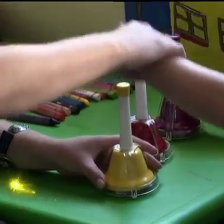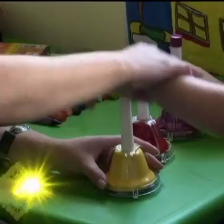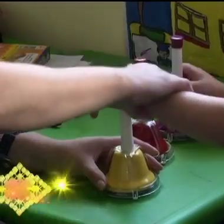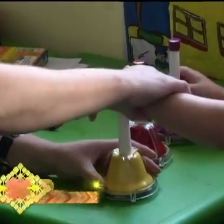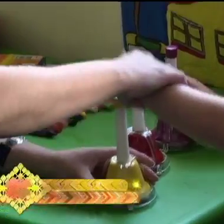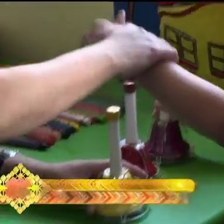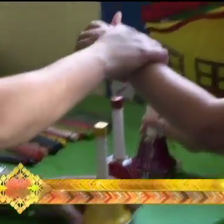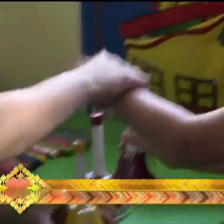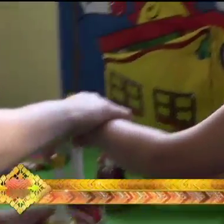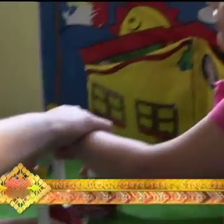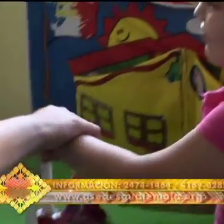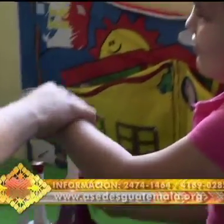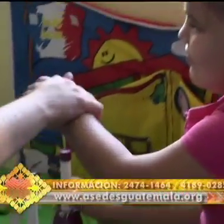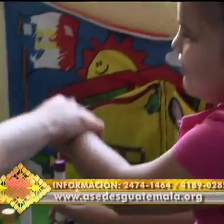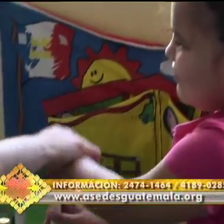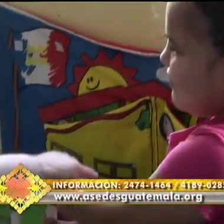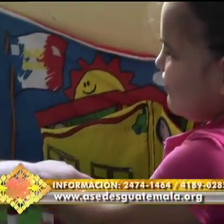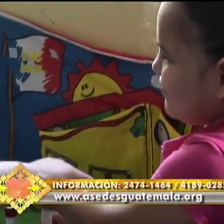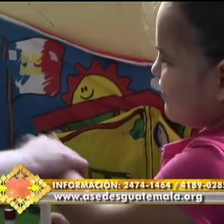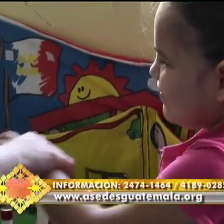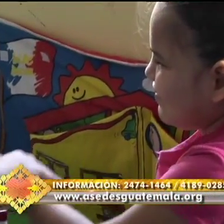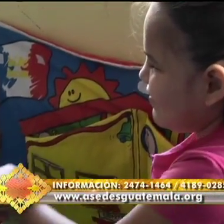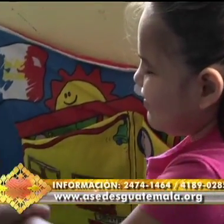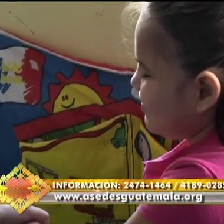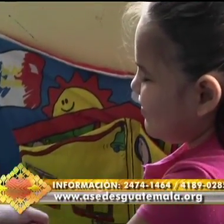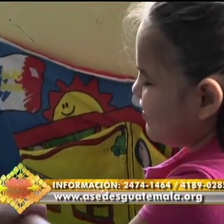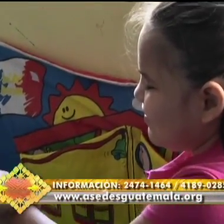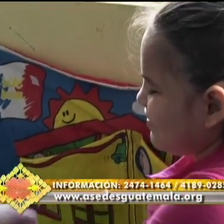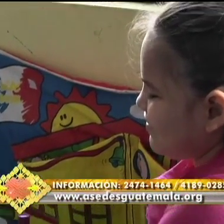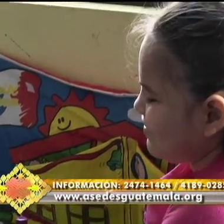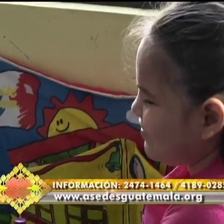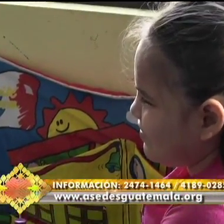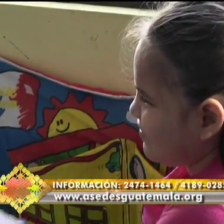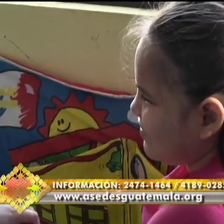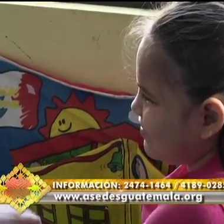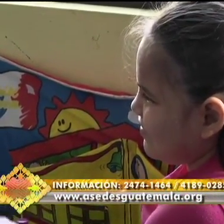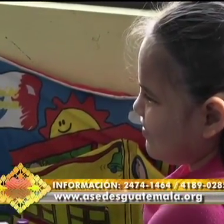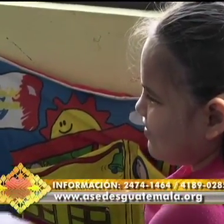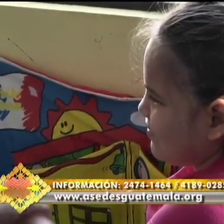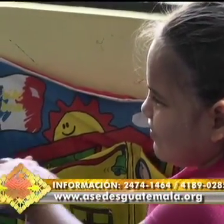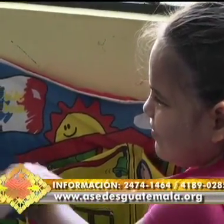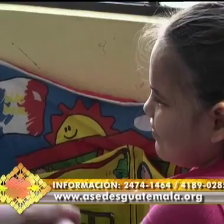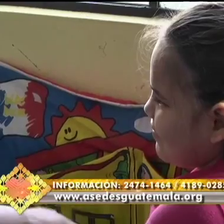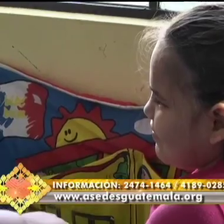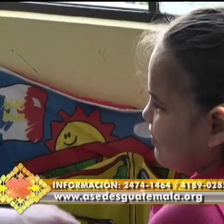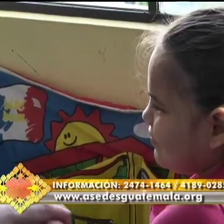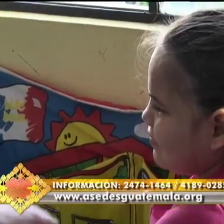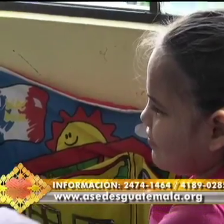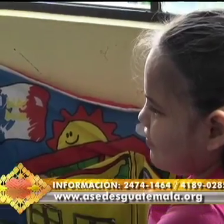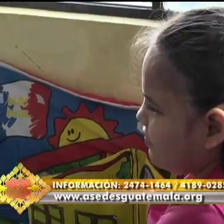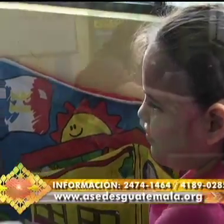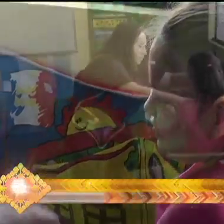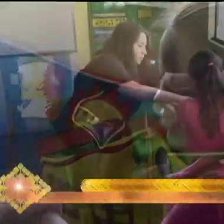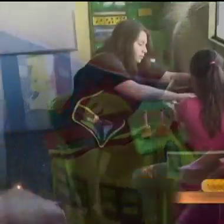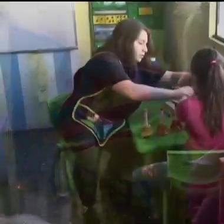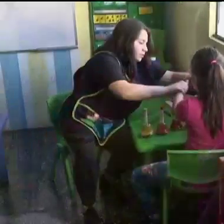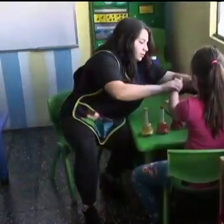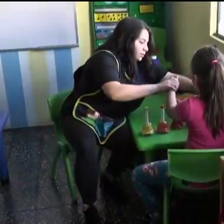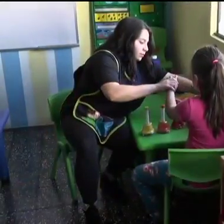como que siendo más sensible a los problemas que estos niños tienen y así se les puede ayudar muchísimo más. Los retos que